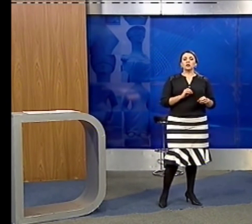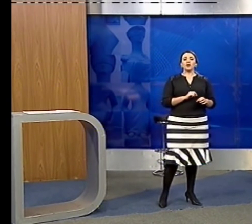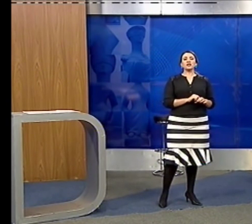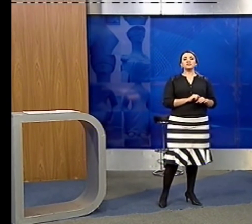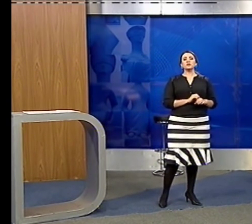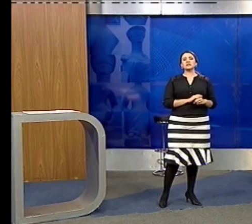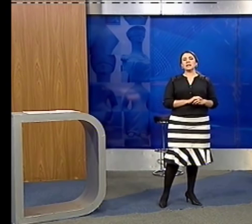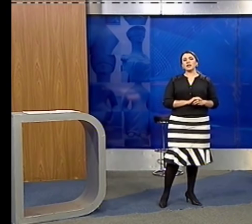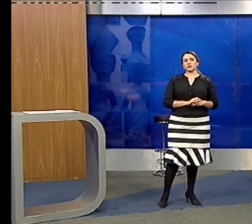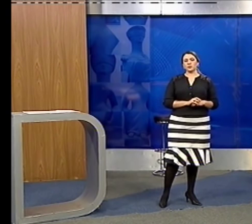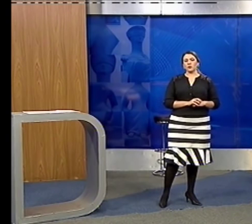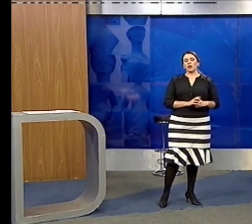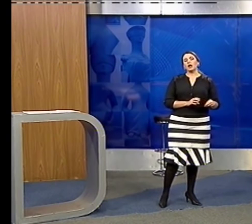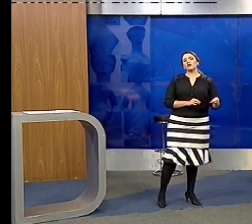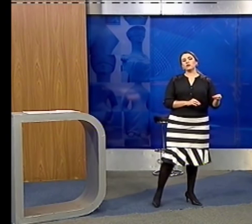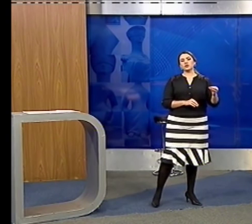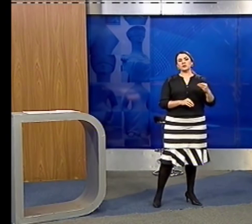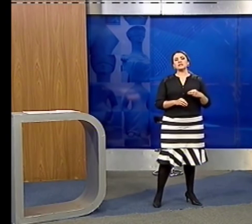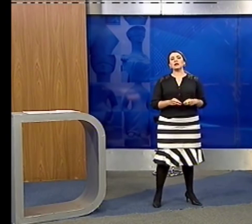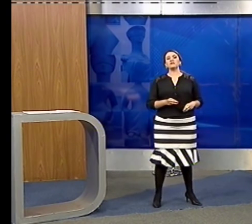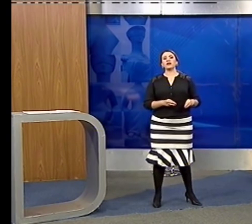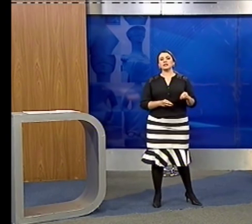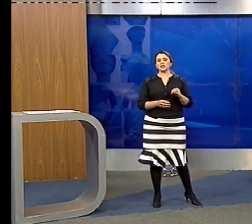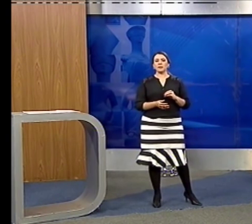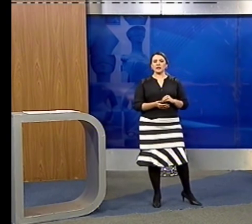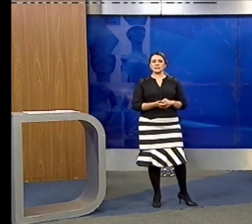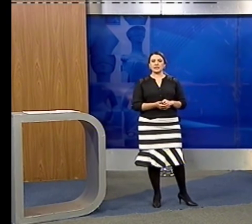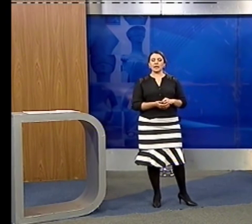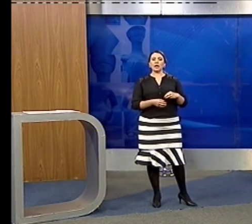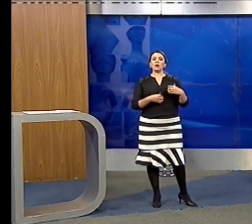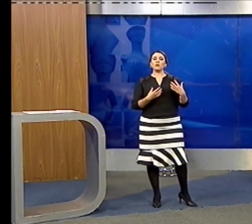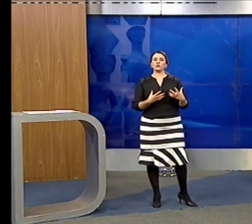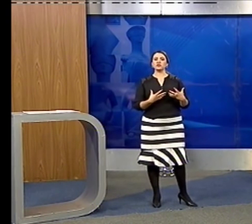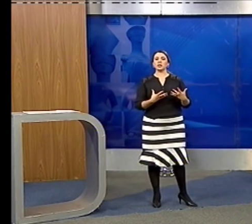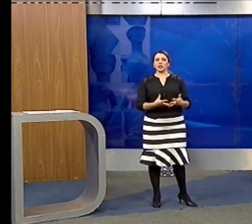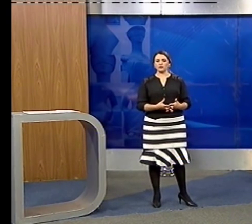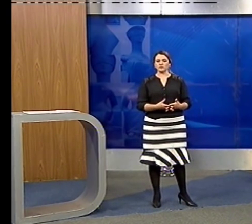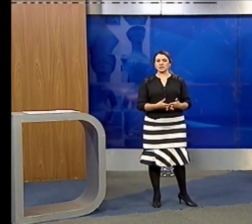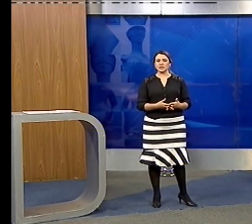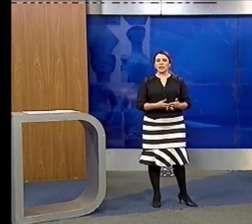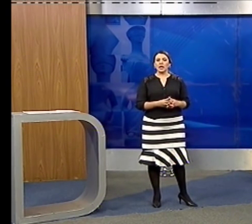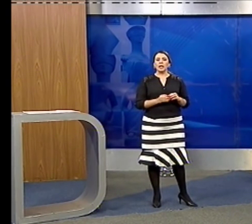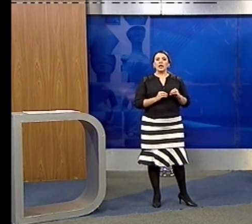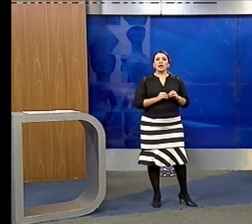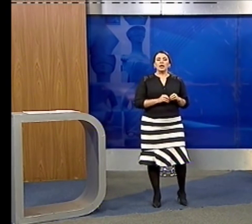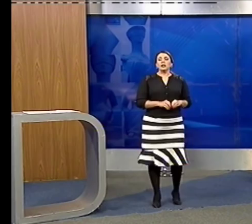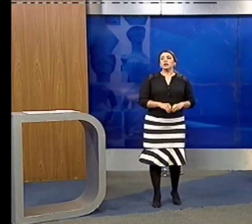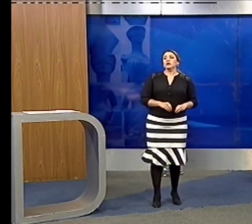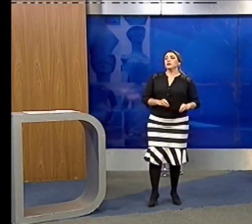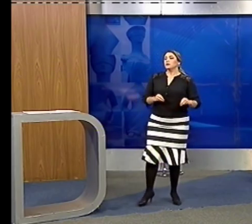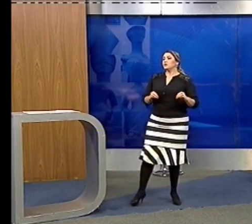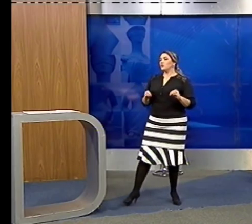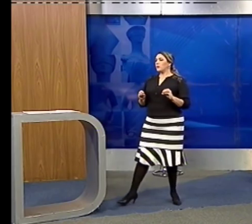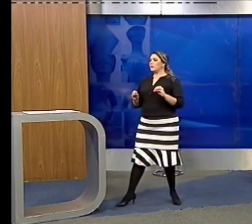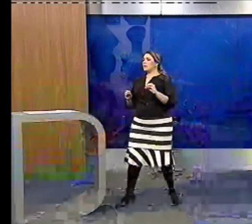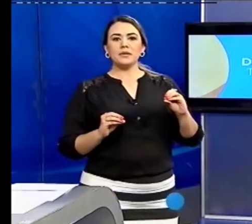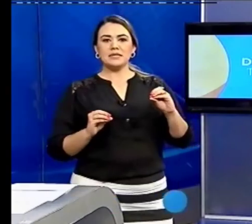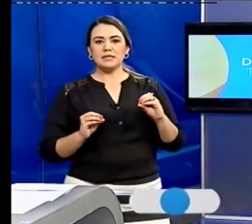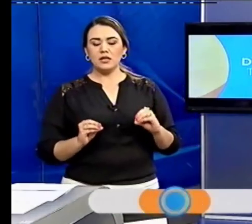No artigo 7º, a Constituição vem estabelecer alguns direitos. No primeiro